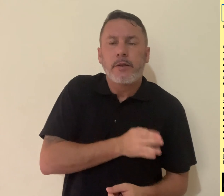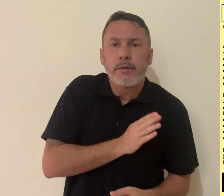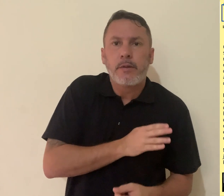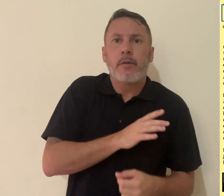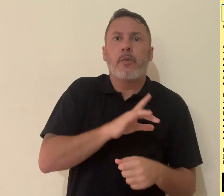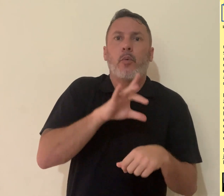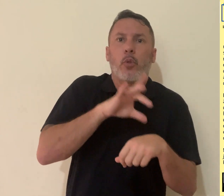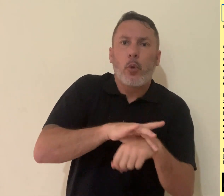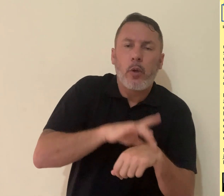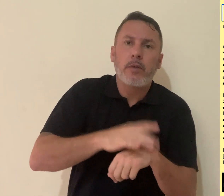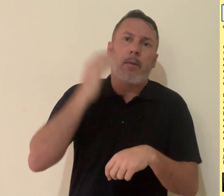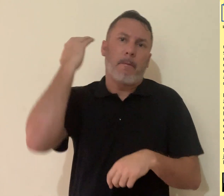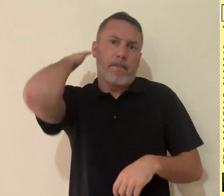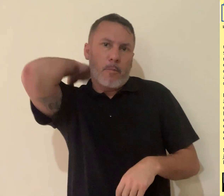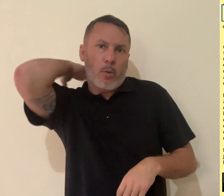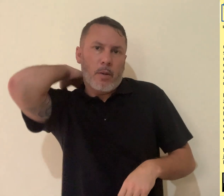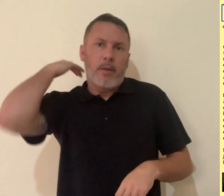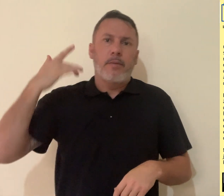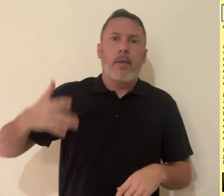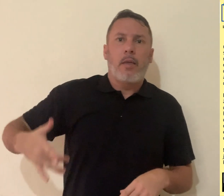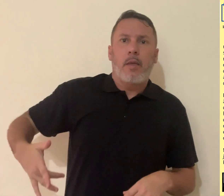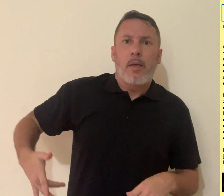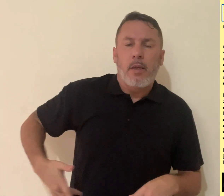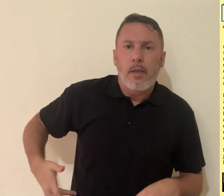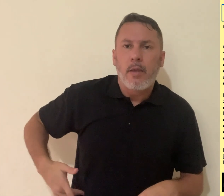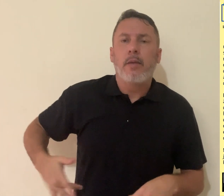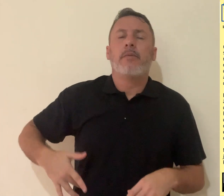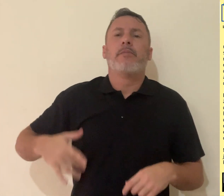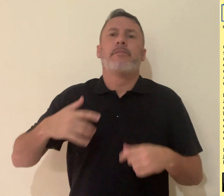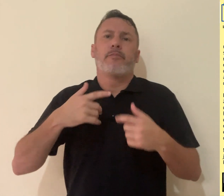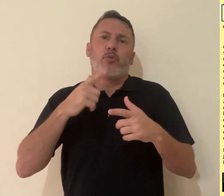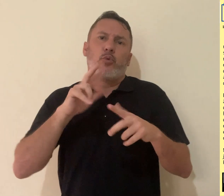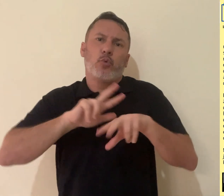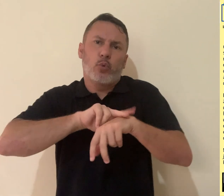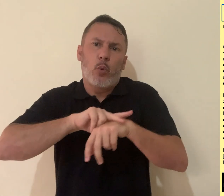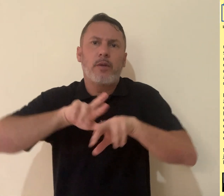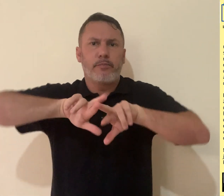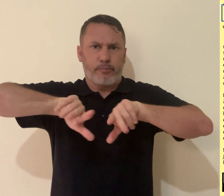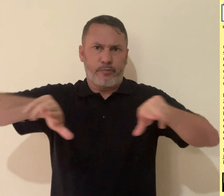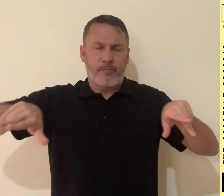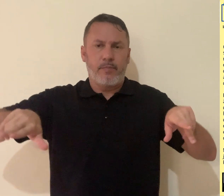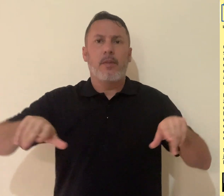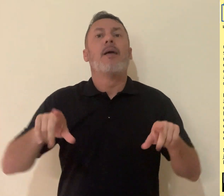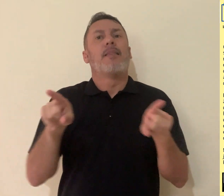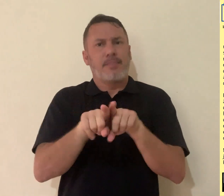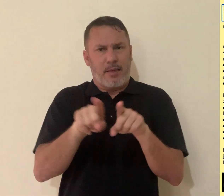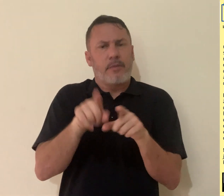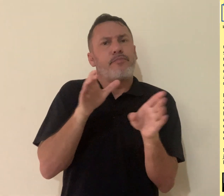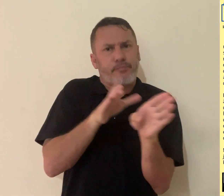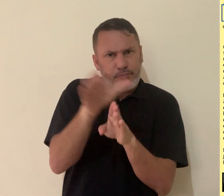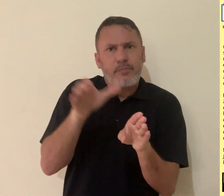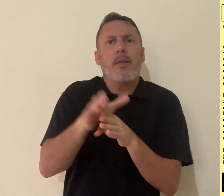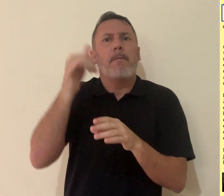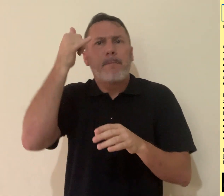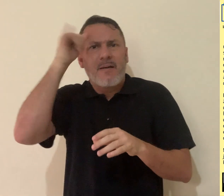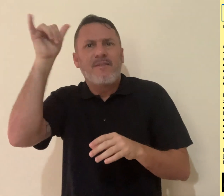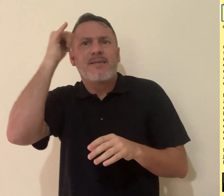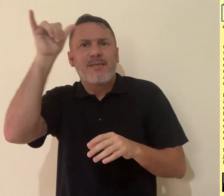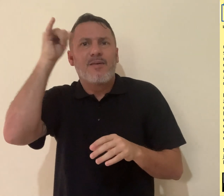do coração pulmão rim e doenças neurológicas é certo que as medidas de prevenção voltadas às